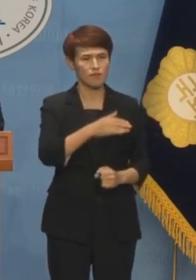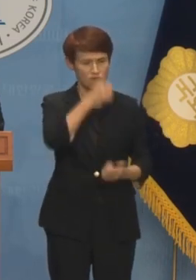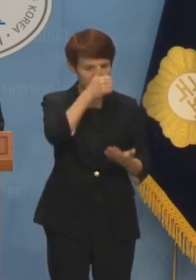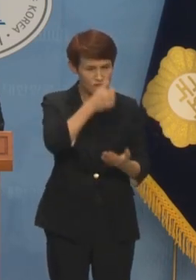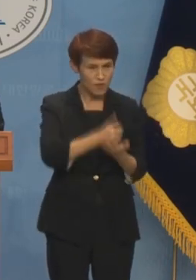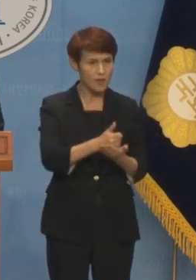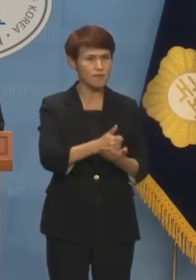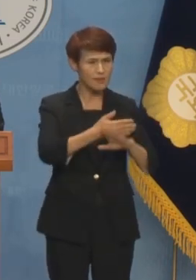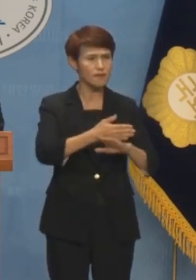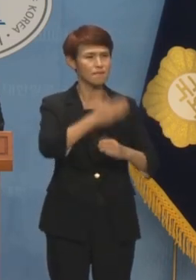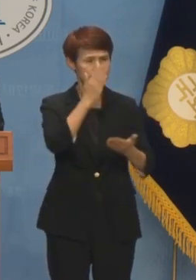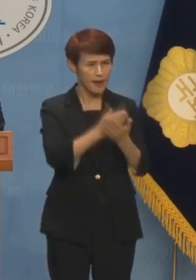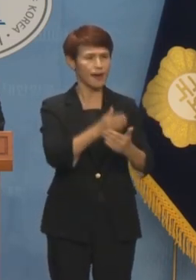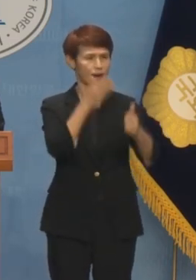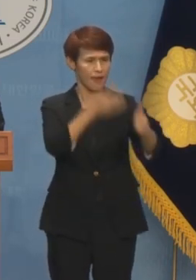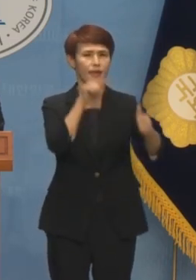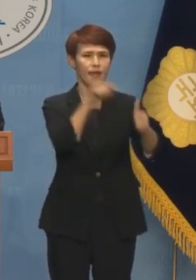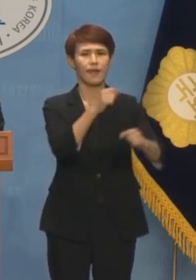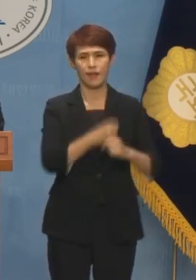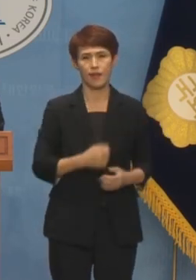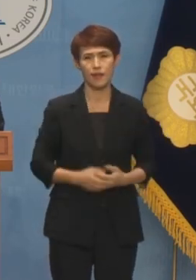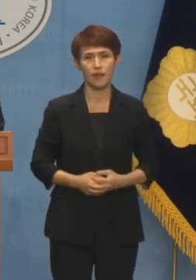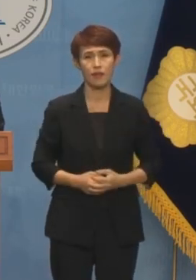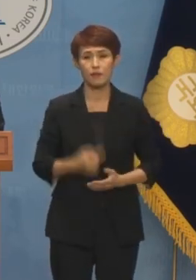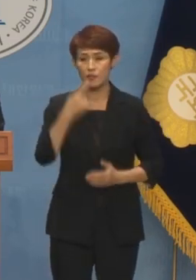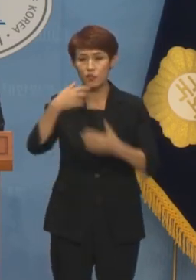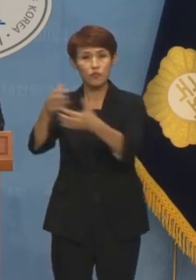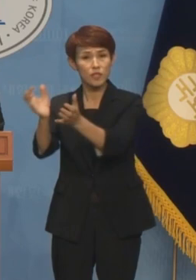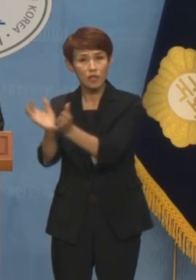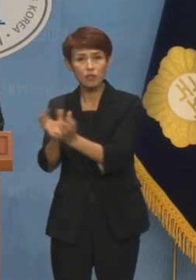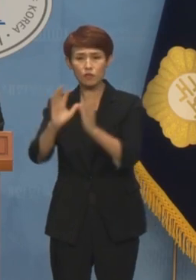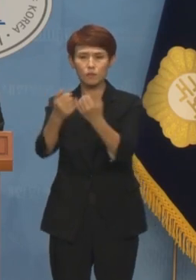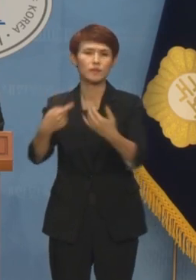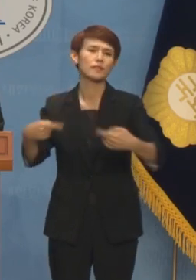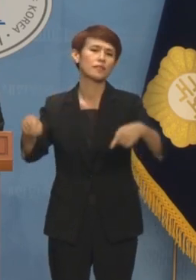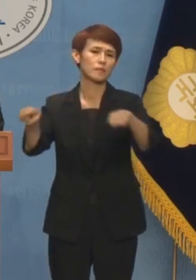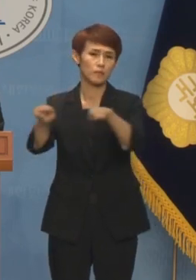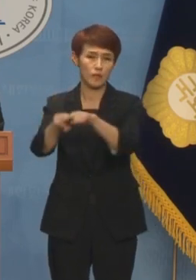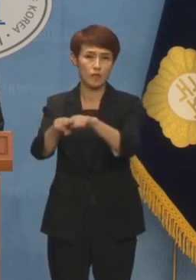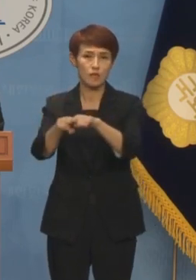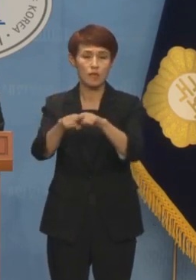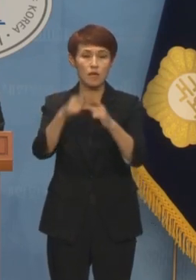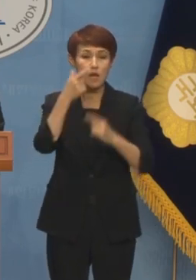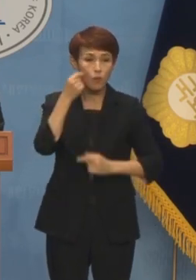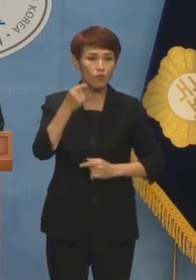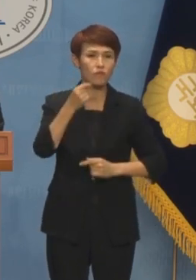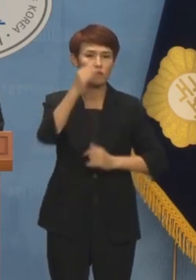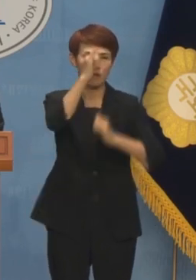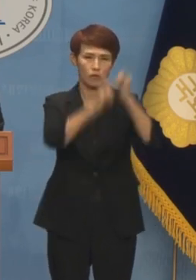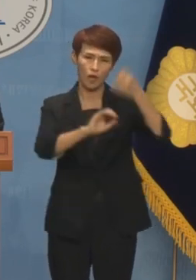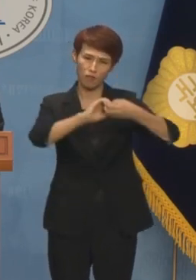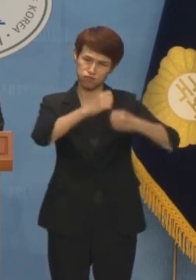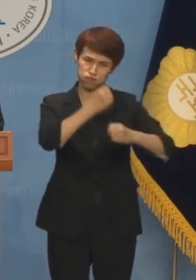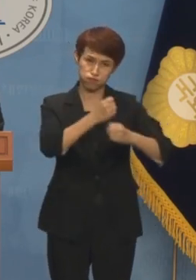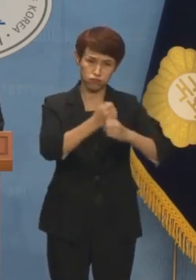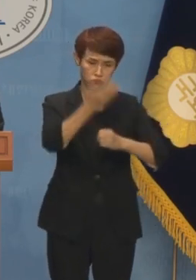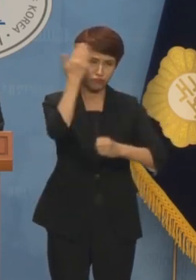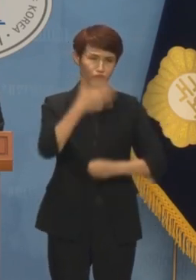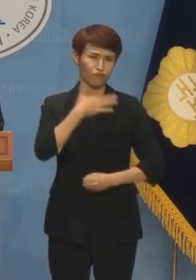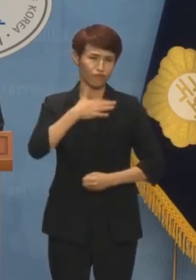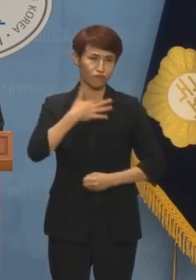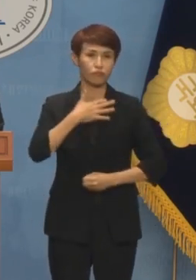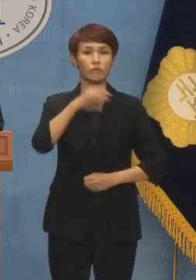방지를 요구하십시오. 더불어민주당은 국민과 함께 일본의 역사 왜곡, 과거사 부정 만행과